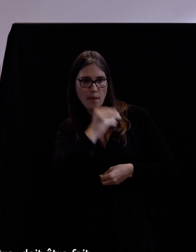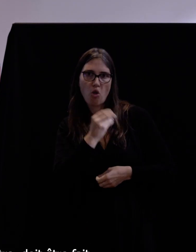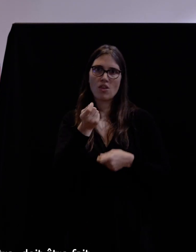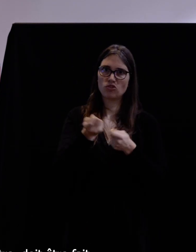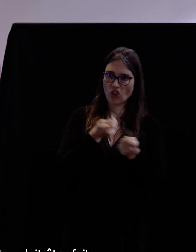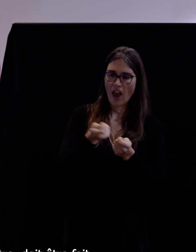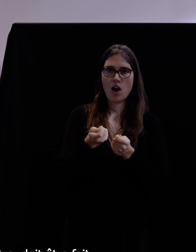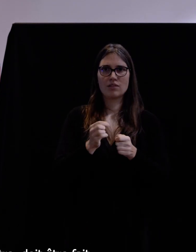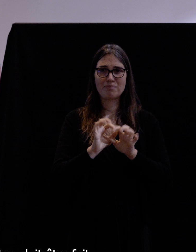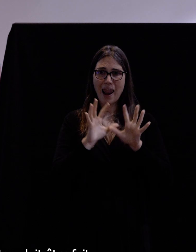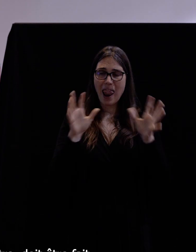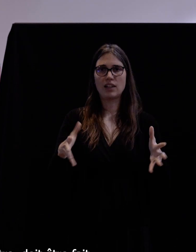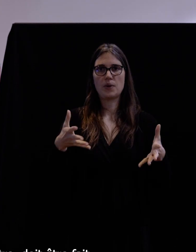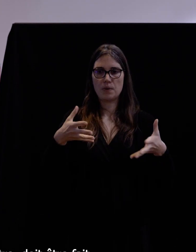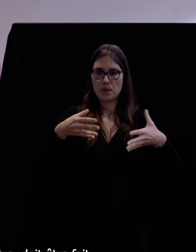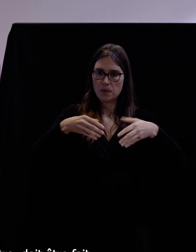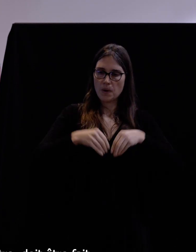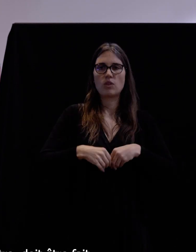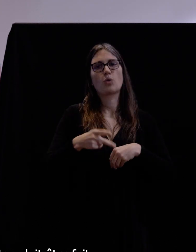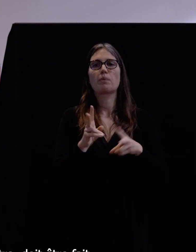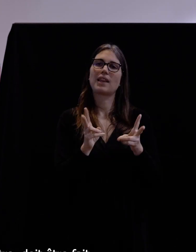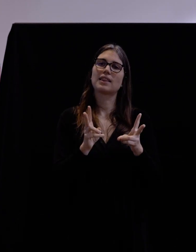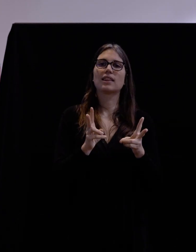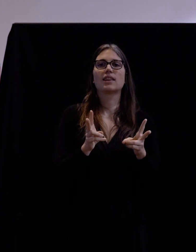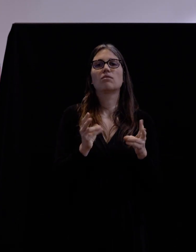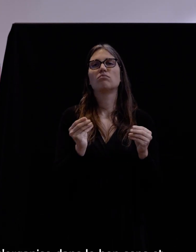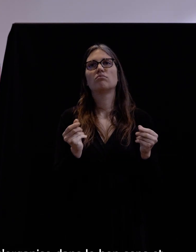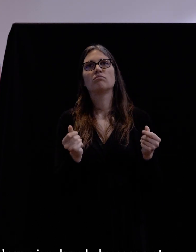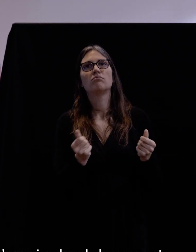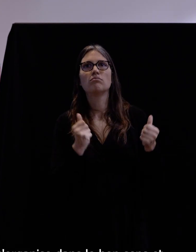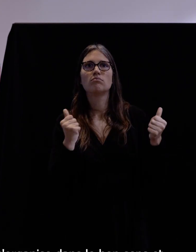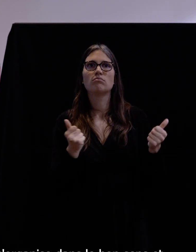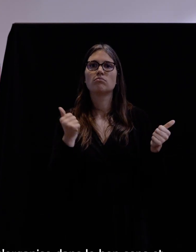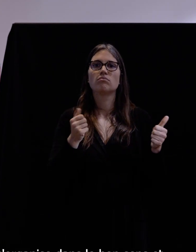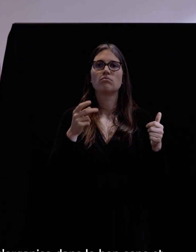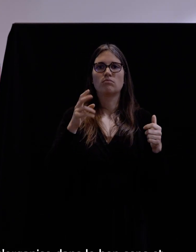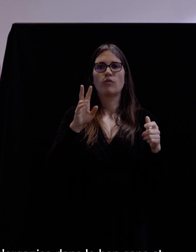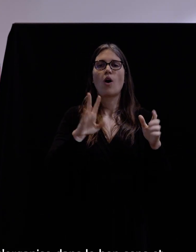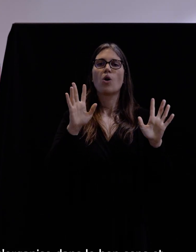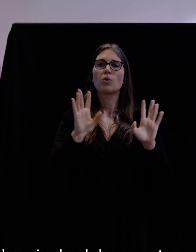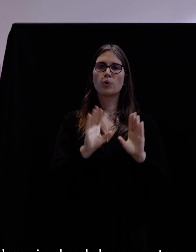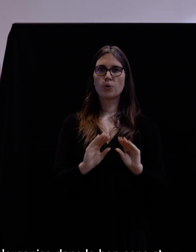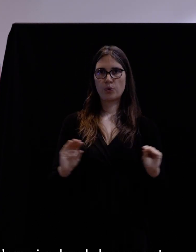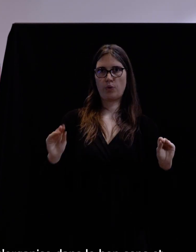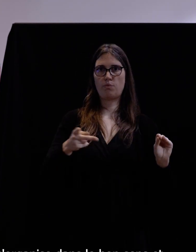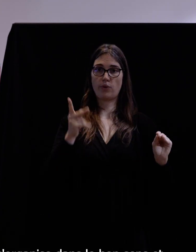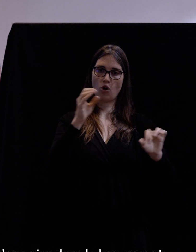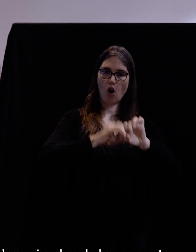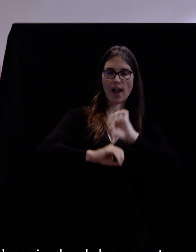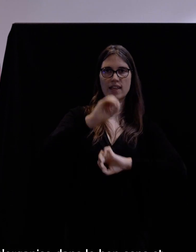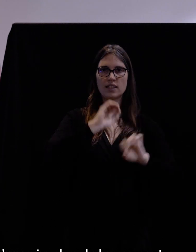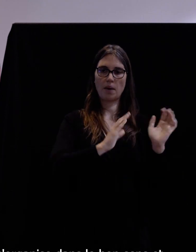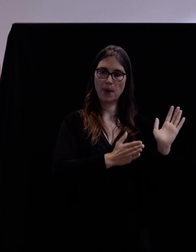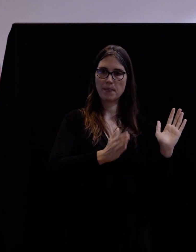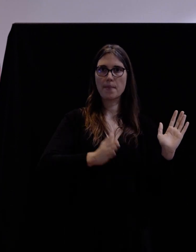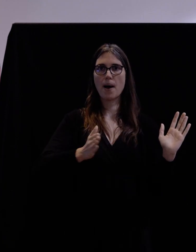à coordonner, peut-être doit être fait avec un tout petit peu plus j'allais dire, de raison pour que ça s'organise dans le bon sens et que ce